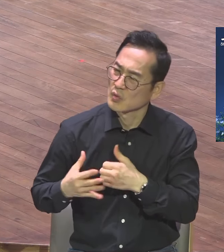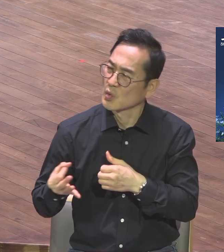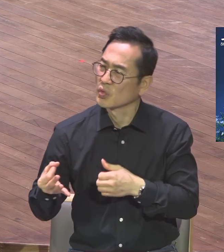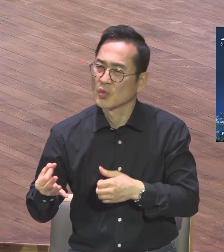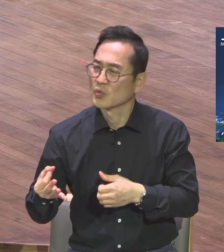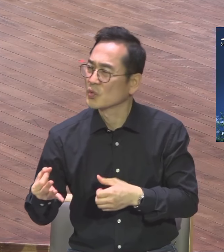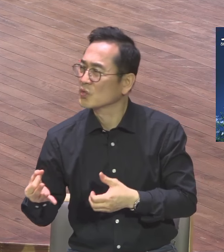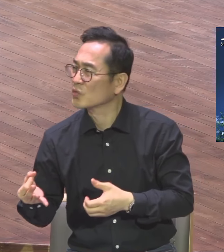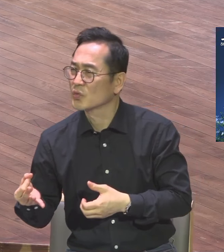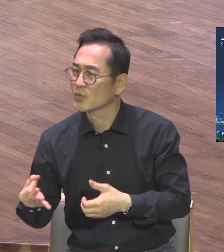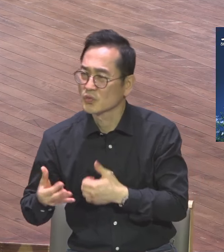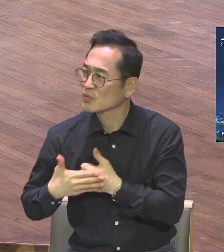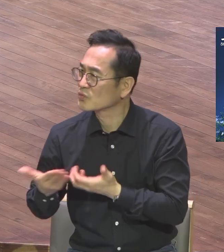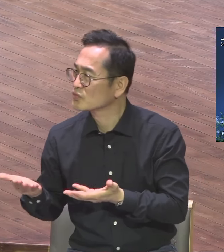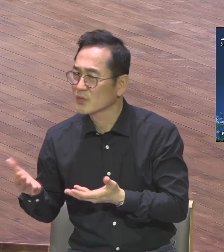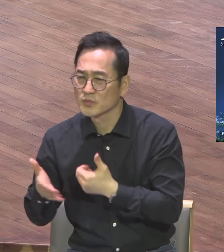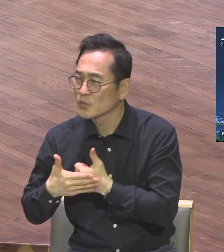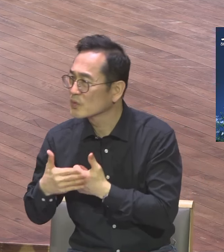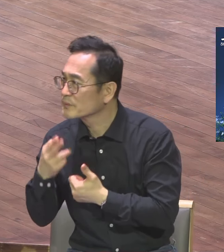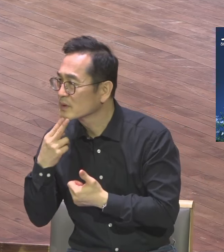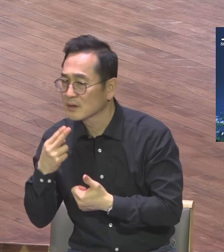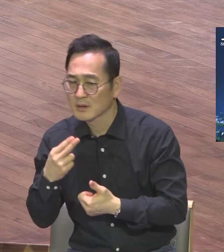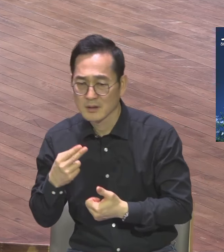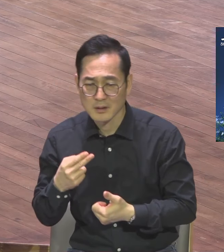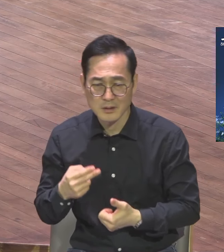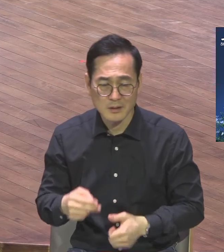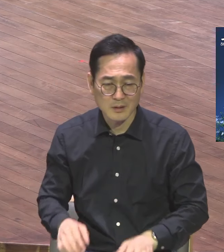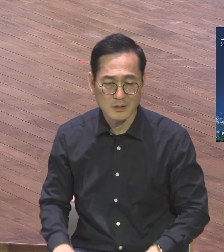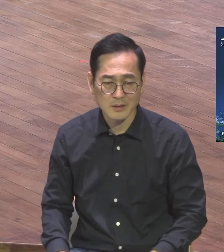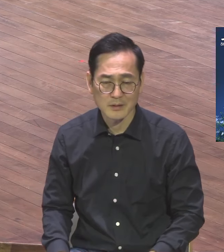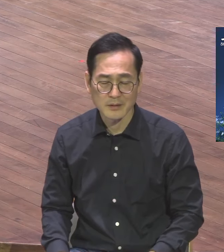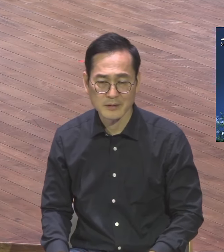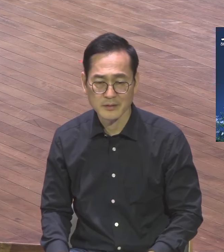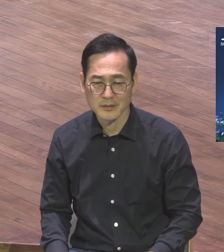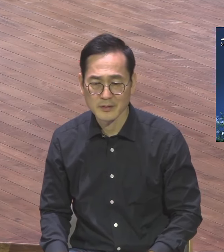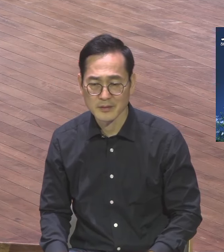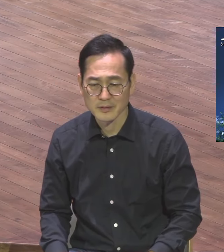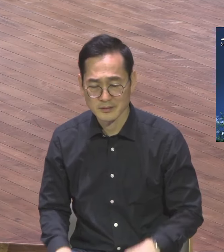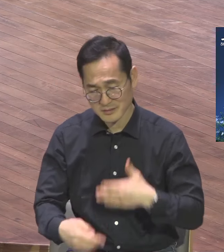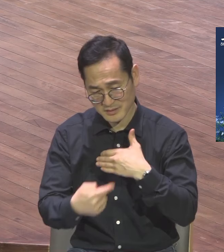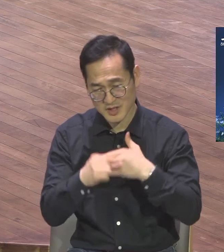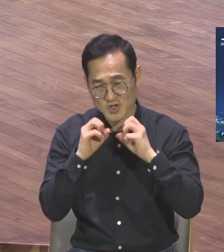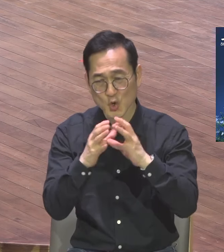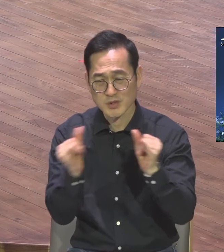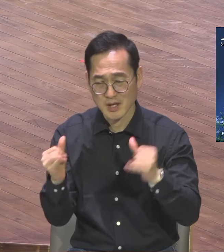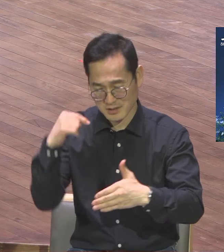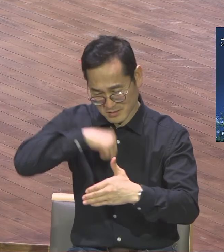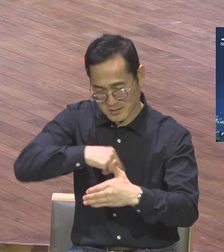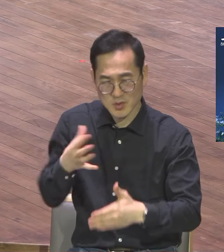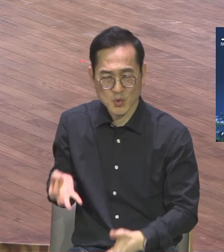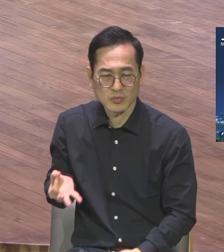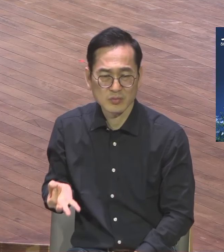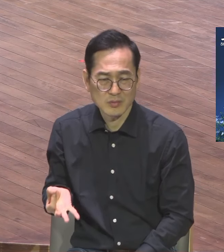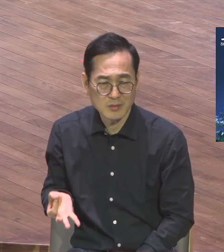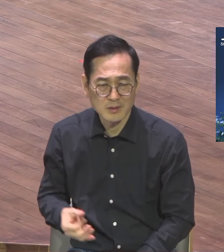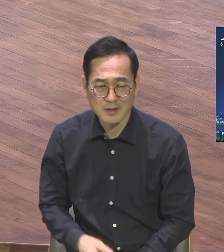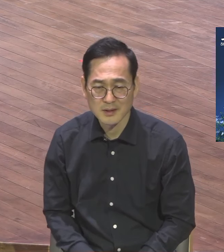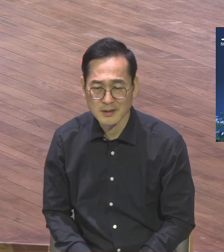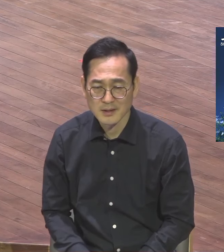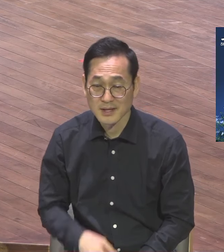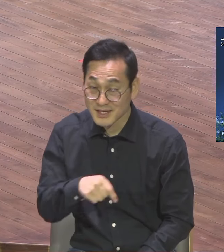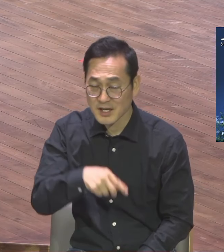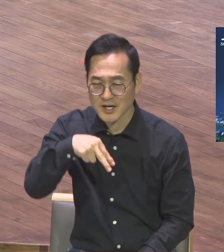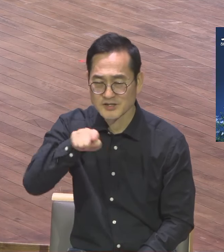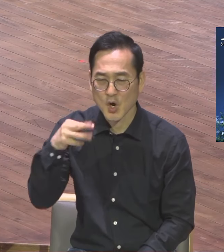하나님 관심 없어. 그러면서 선교사래. 서론 선교. 서론이 있어.